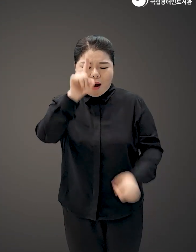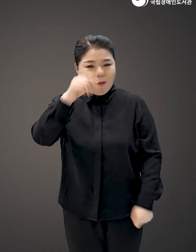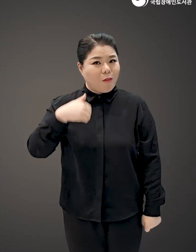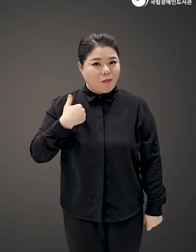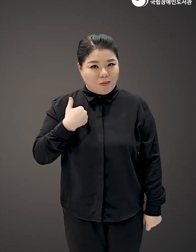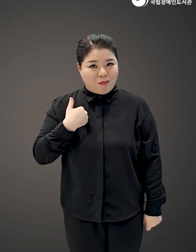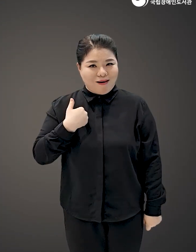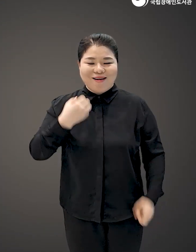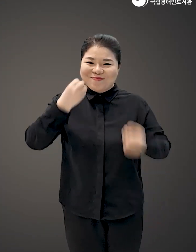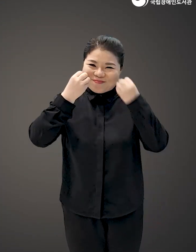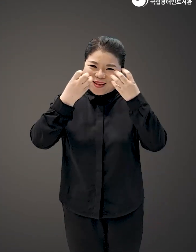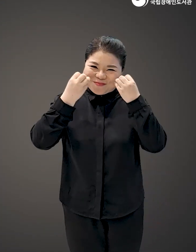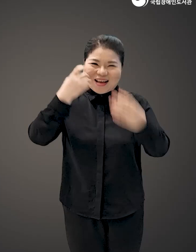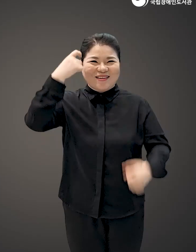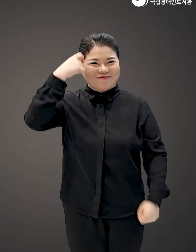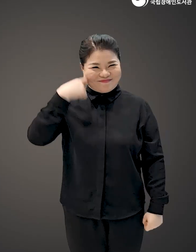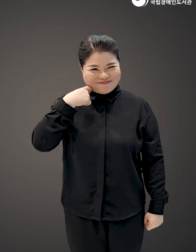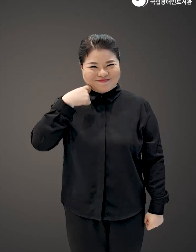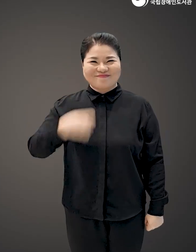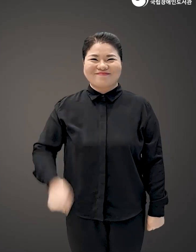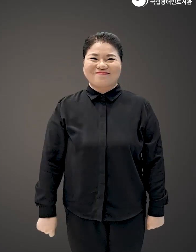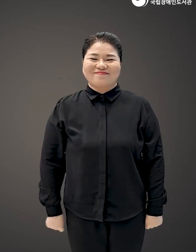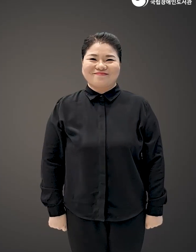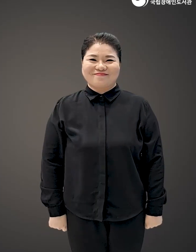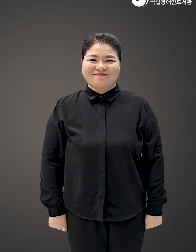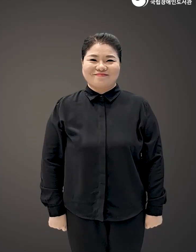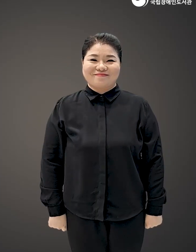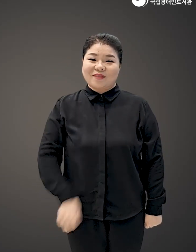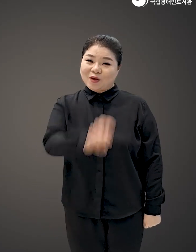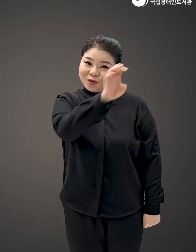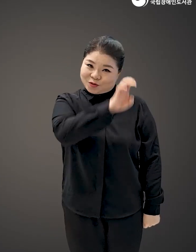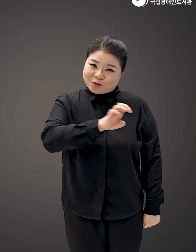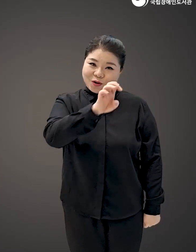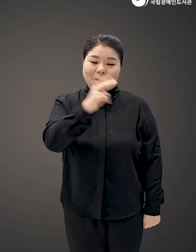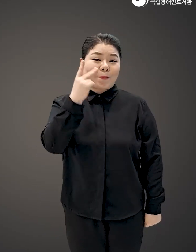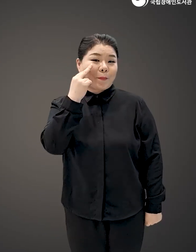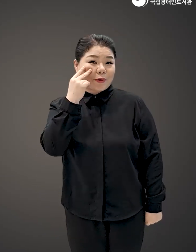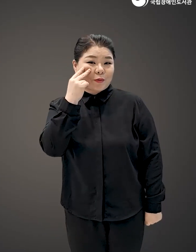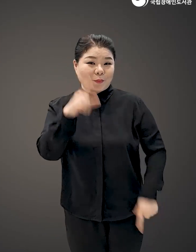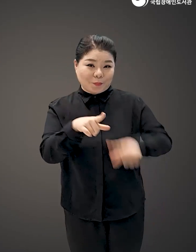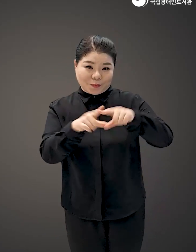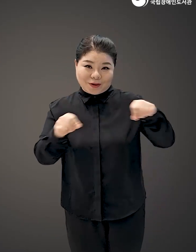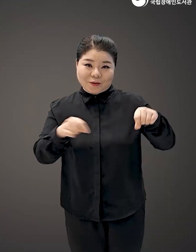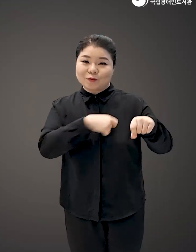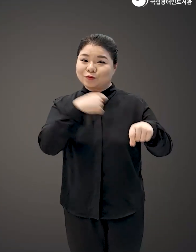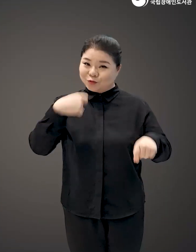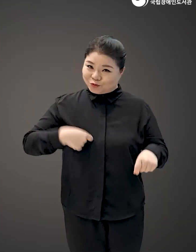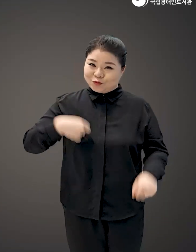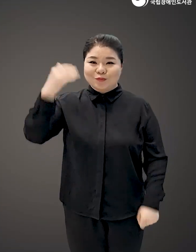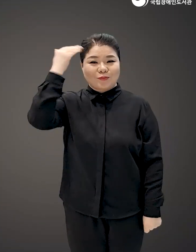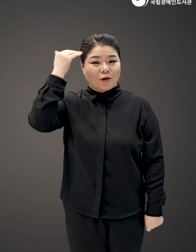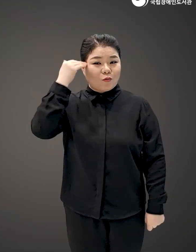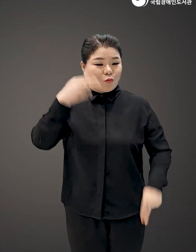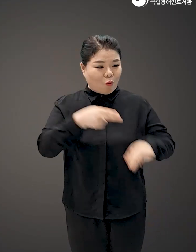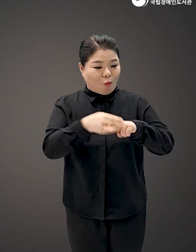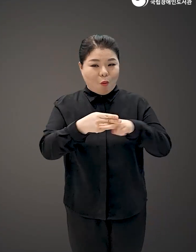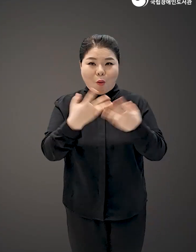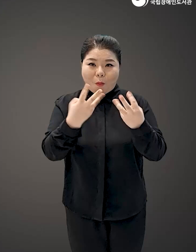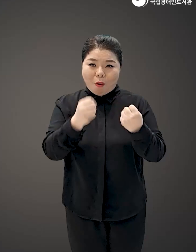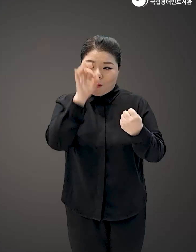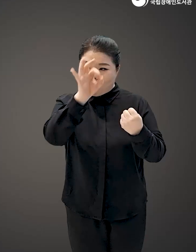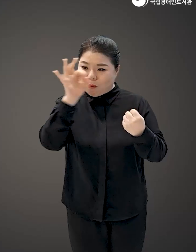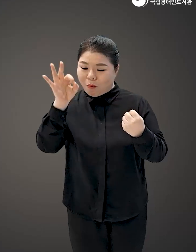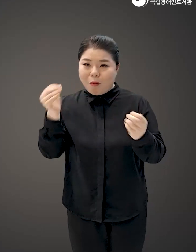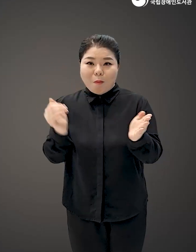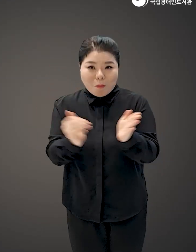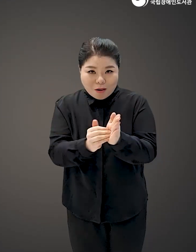알지 못했는데 새롭게 느껴진다. 유럽식, 미국식, 일식, 중식, 그리고 한식은